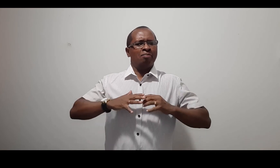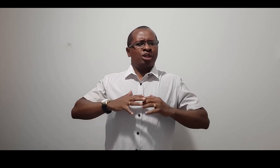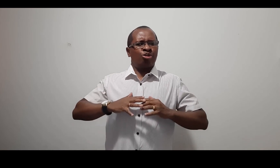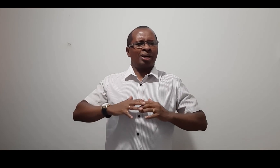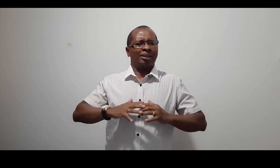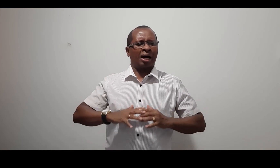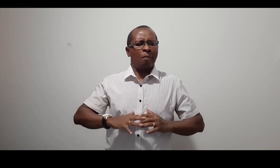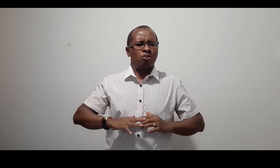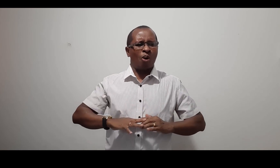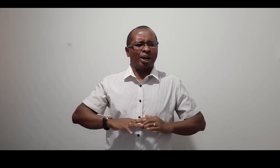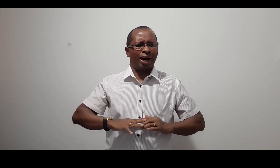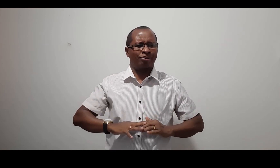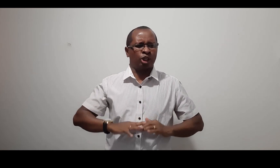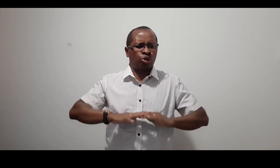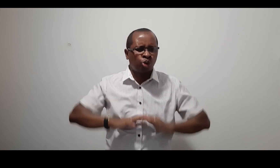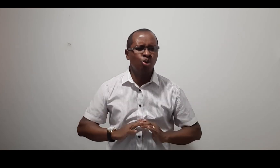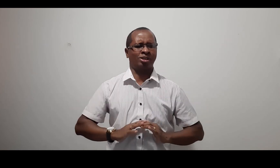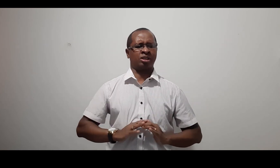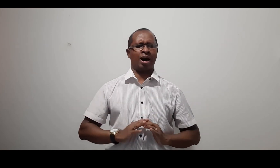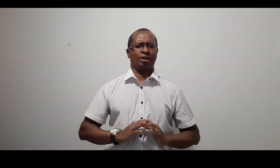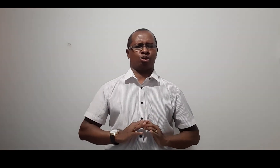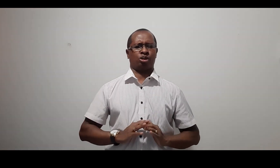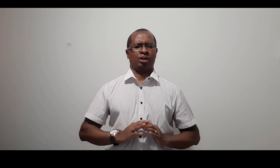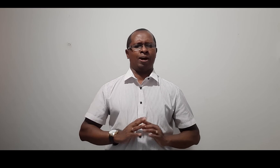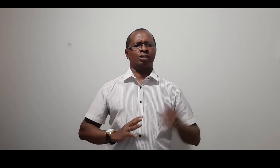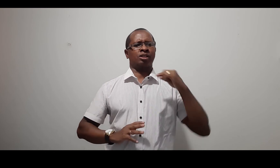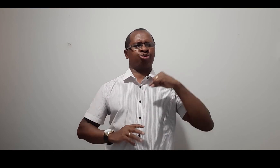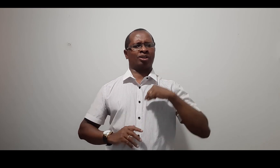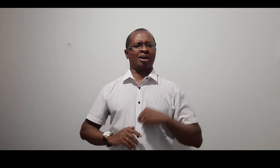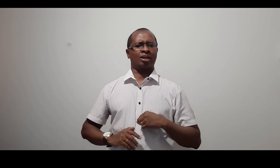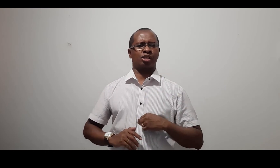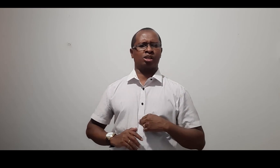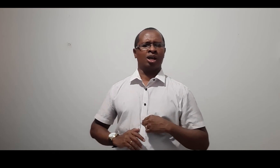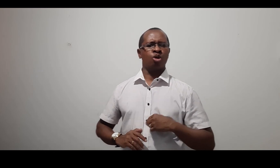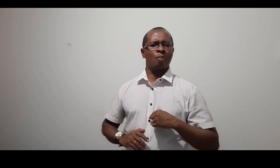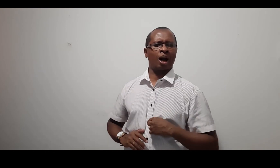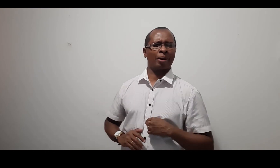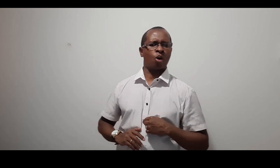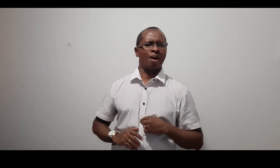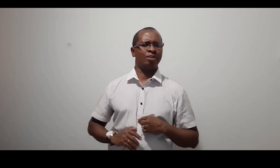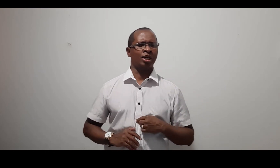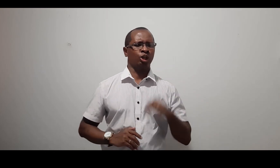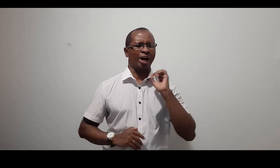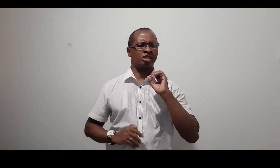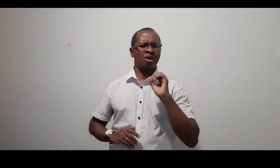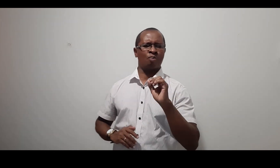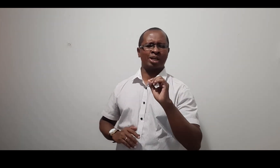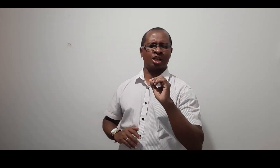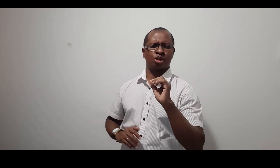misy fiadanam-po ao anatiny tony sary izy, satria ny fiadanan'i Kristy no manapaka ao aminy. Io lay shalom lazain'i